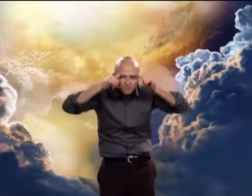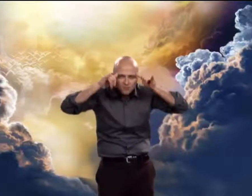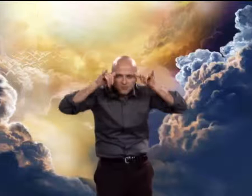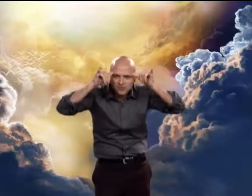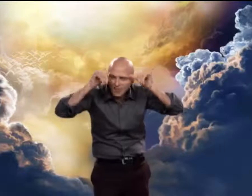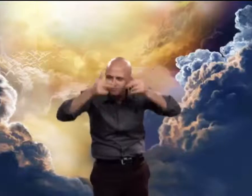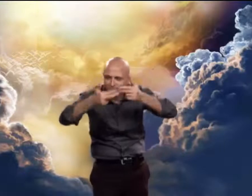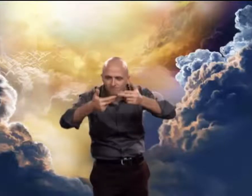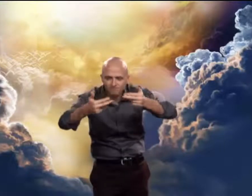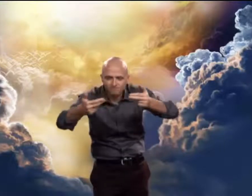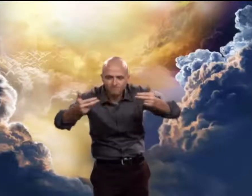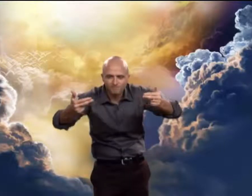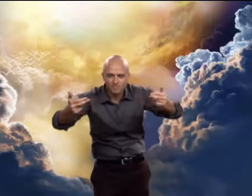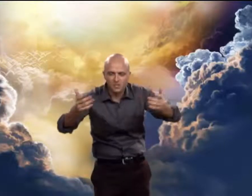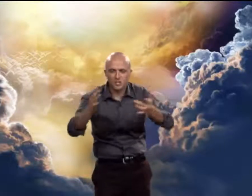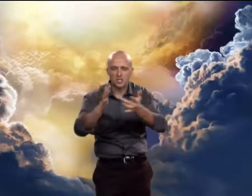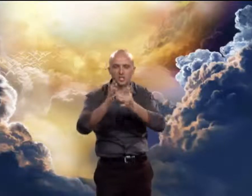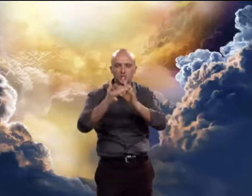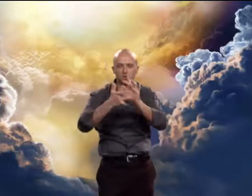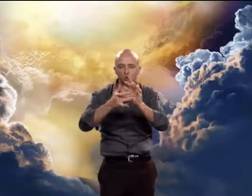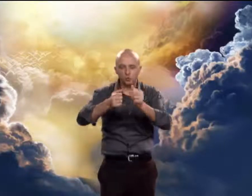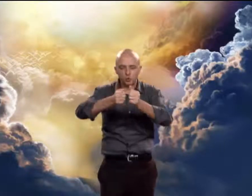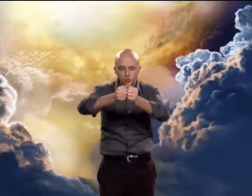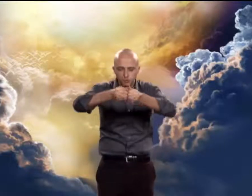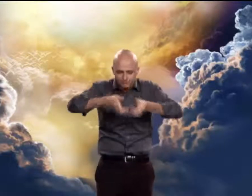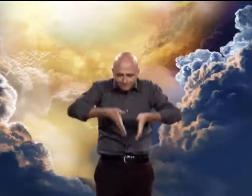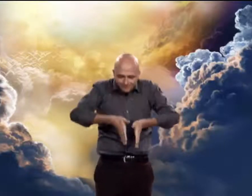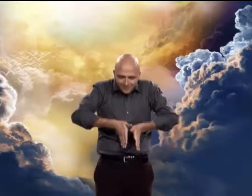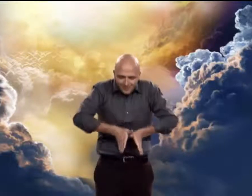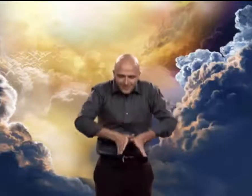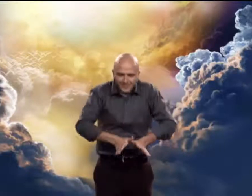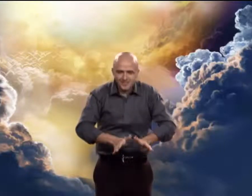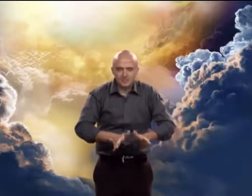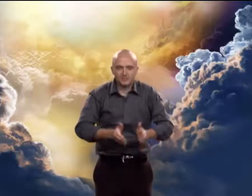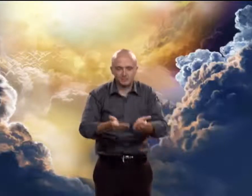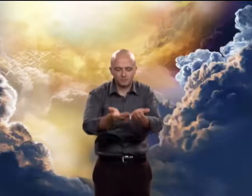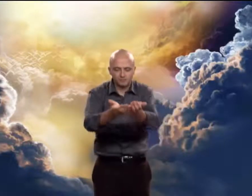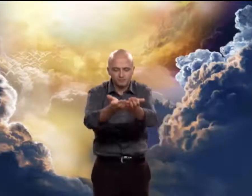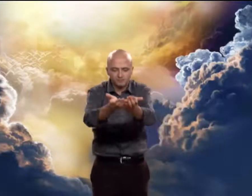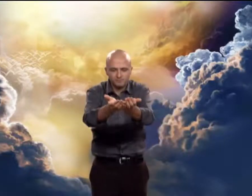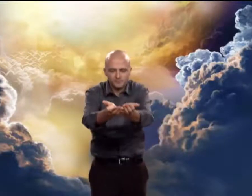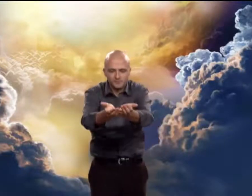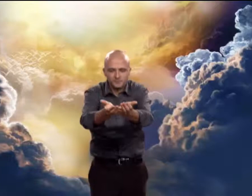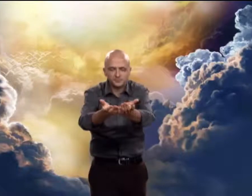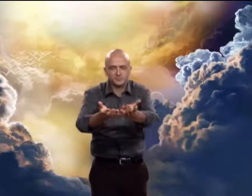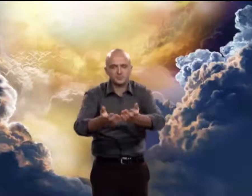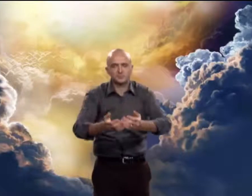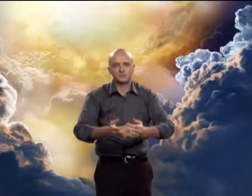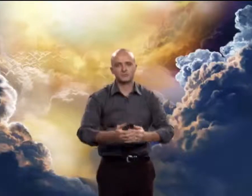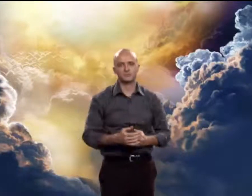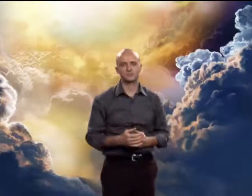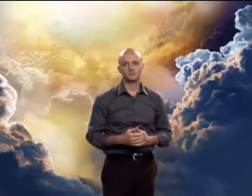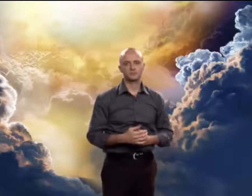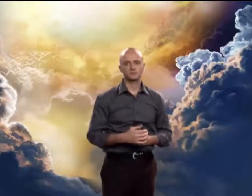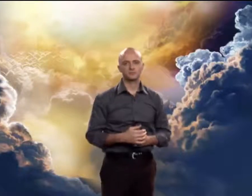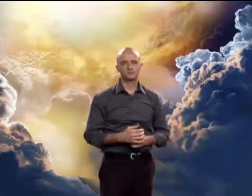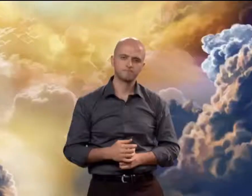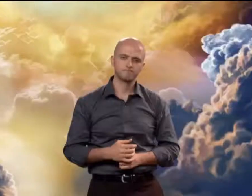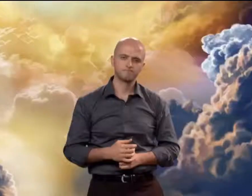terra aos homens, aos quais ele concede o seu favor. Que grande lição existe na maravilhosa história de Belém! Quanto